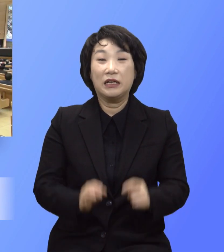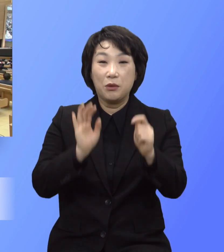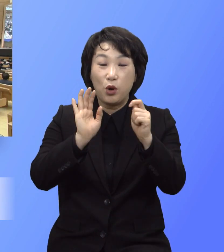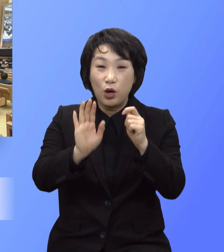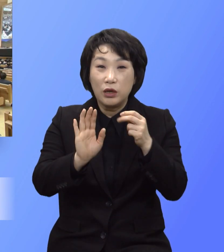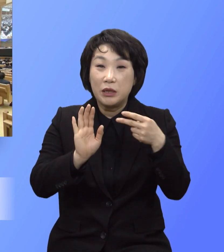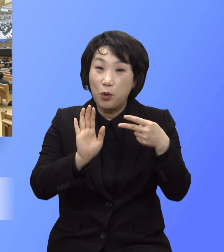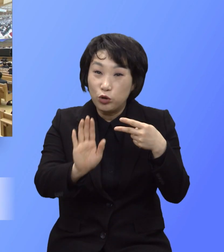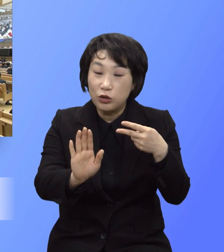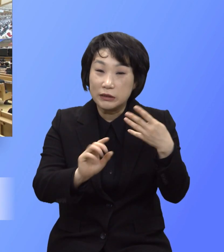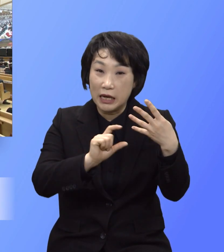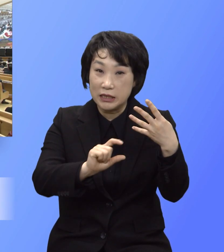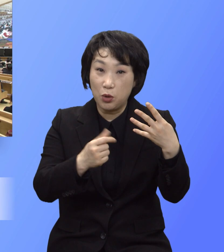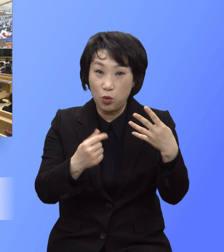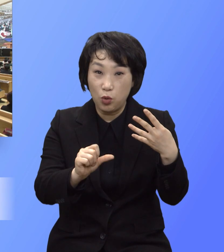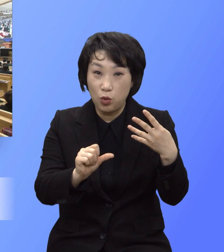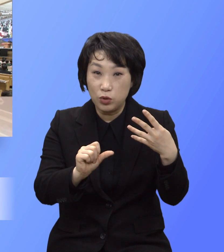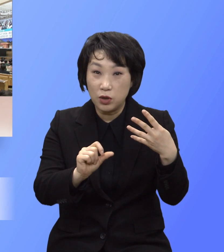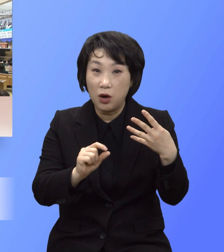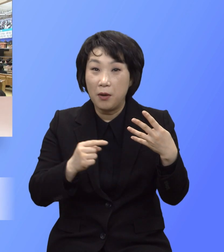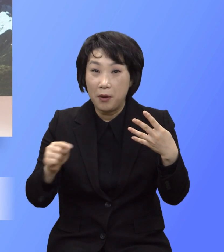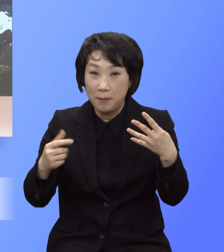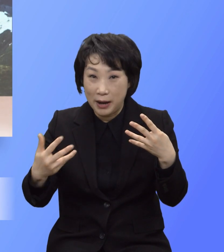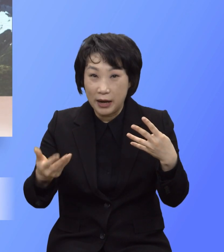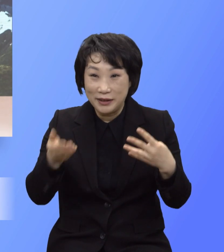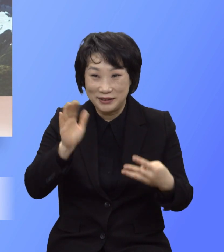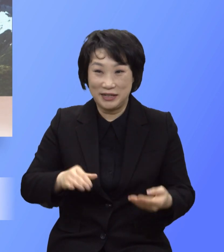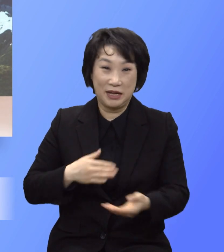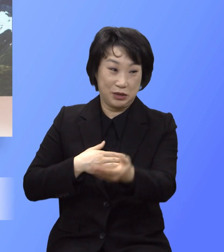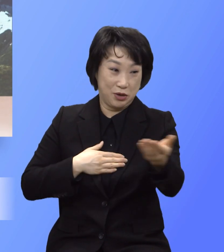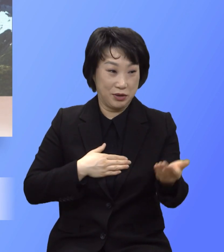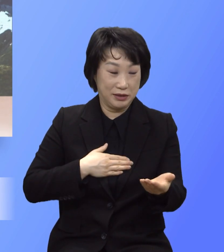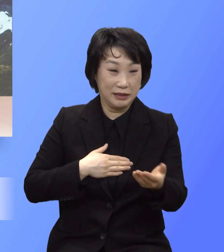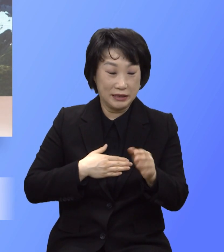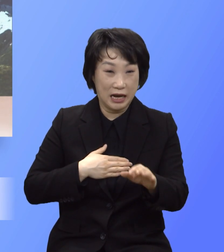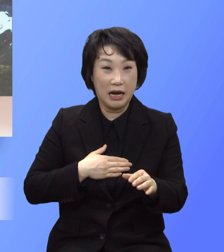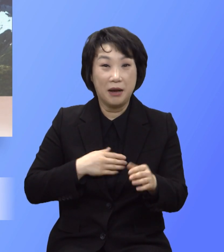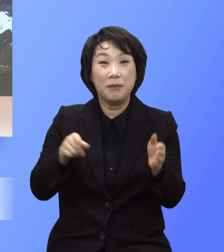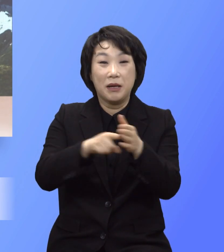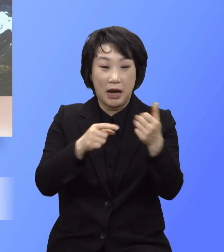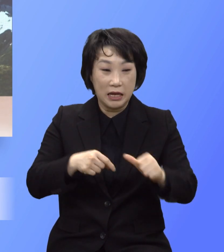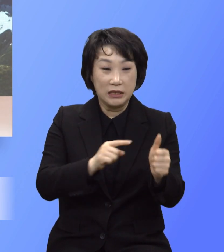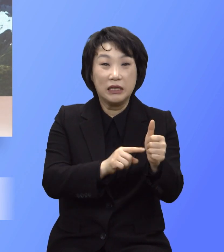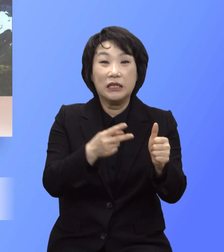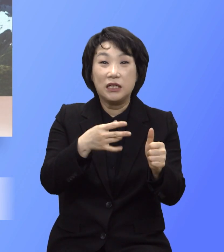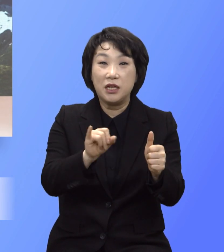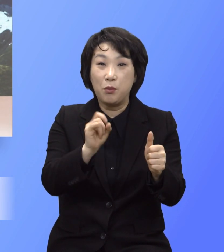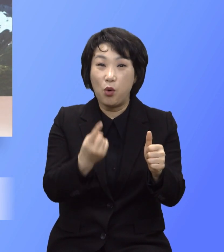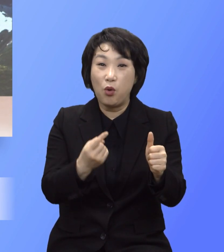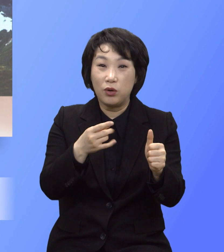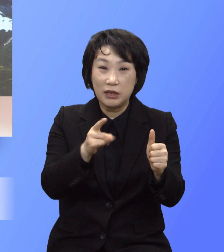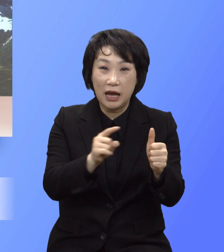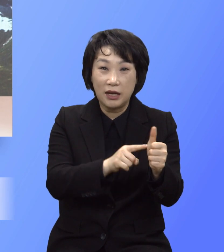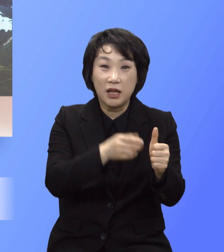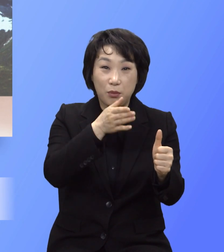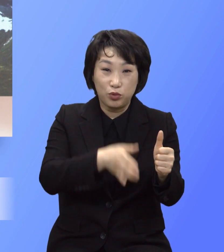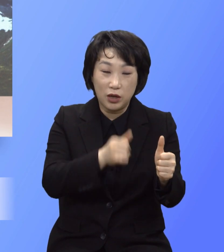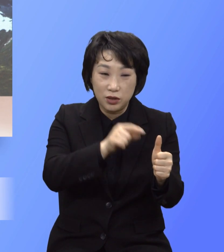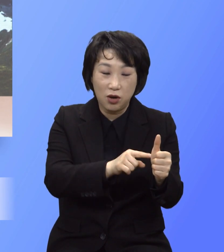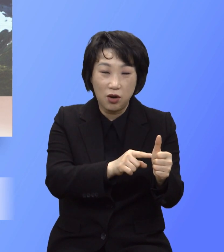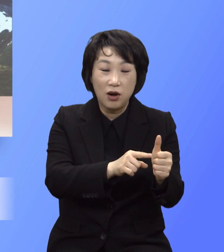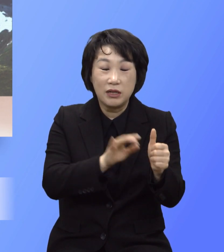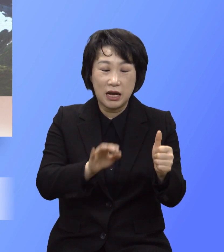디모데후서 4장 5절로 8절에 그러나 너는 지금 디모데에게 부탁해야 모든 일에